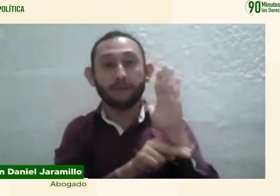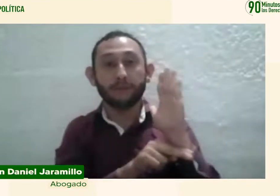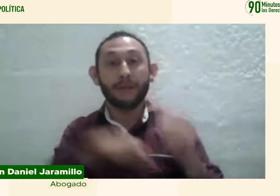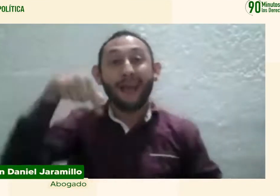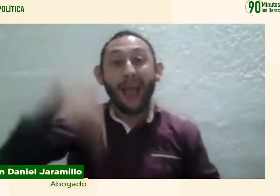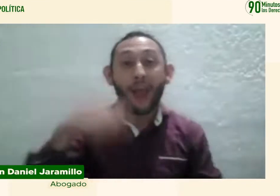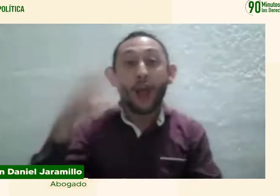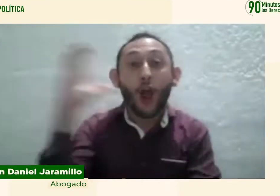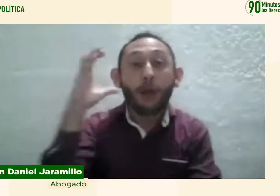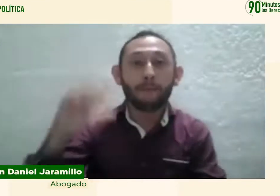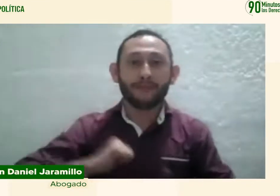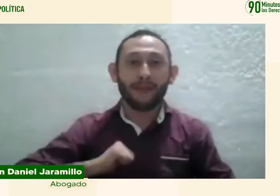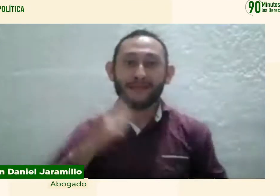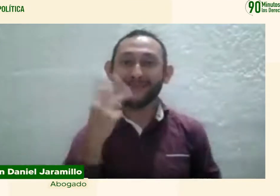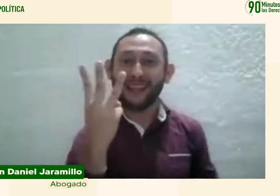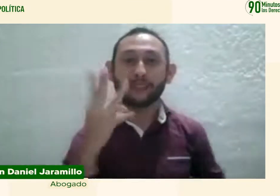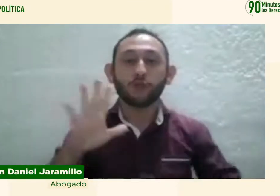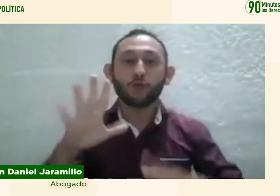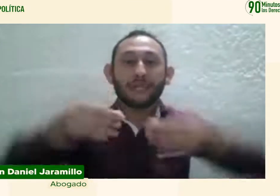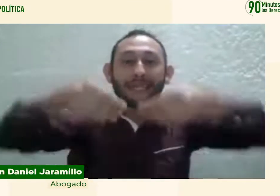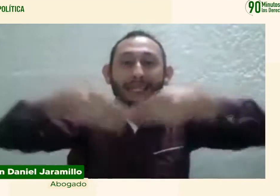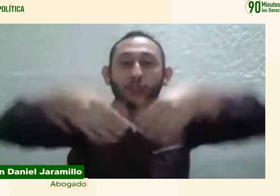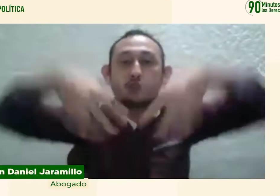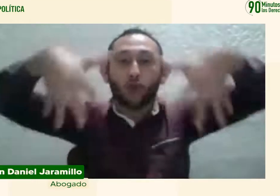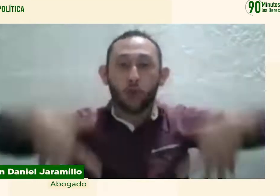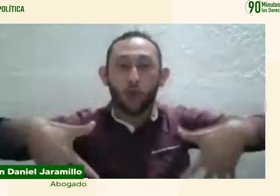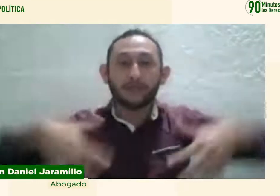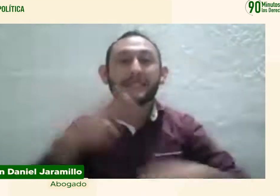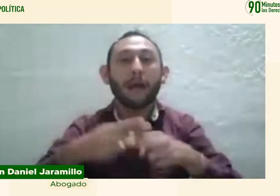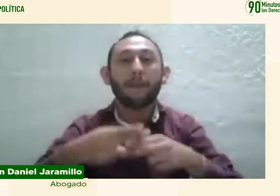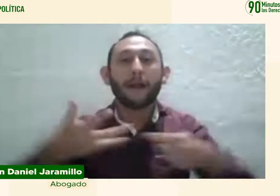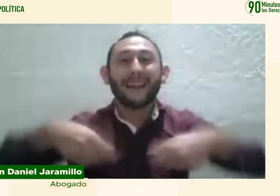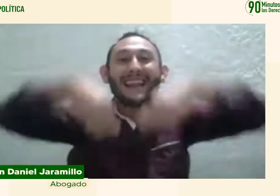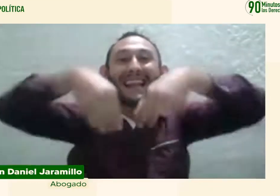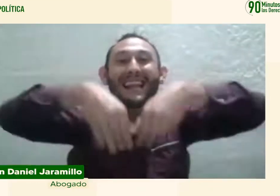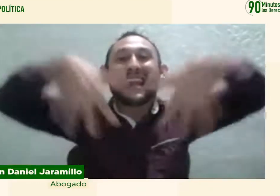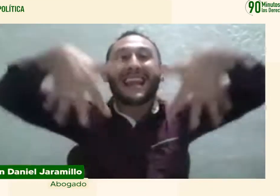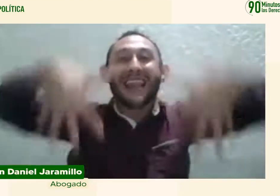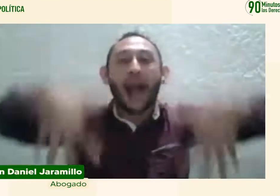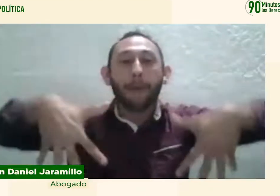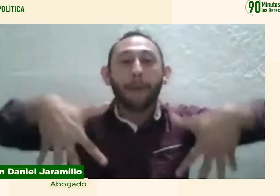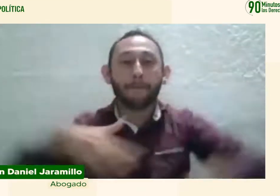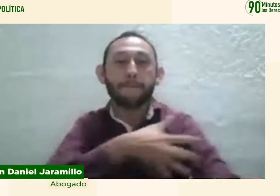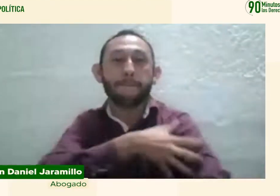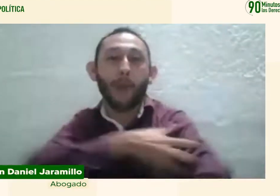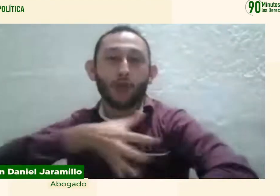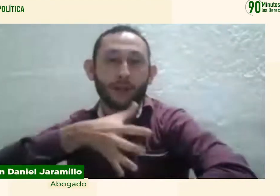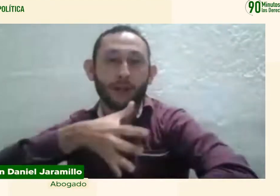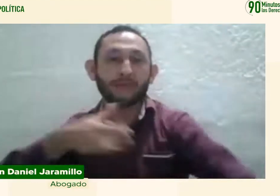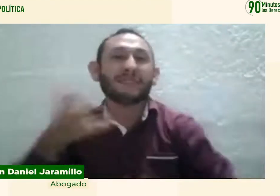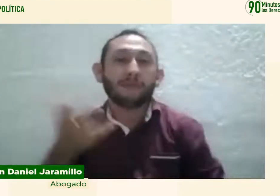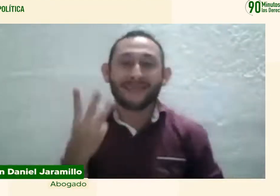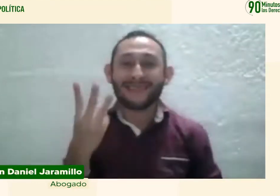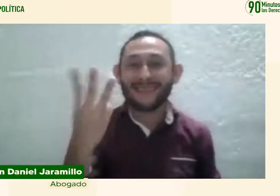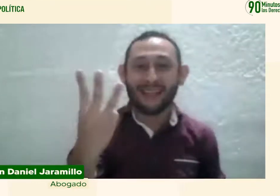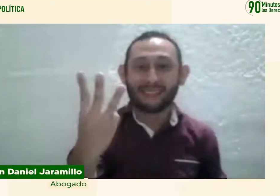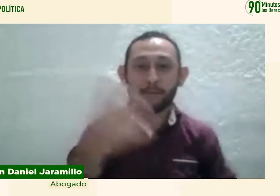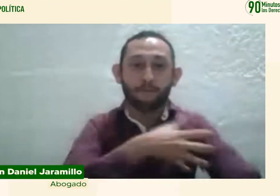ligados hacia la legislación y hacia la normativa encontramos estas dos estructuras y estas dos ramas por